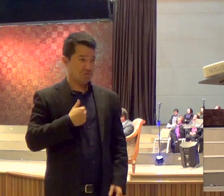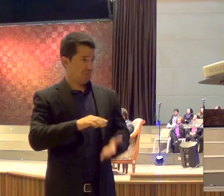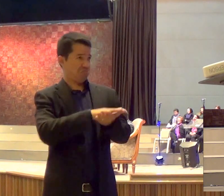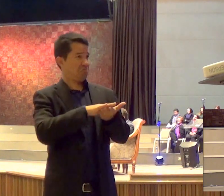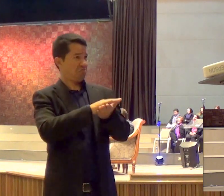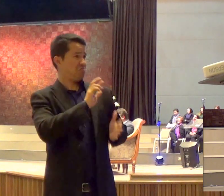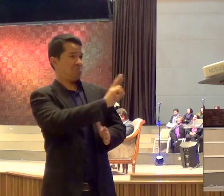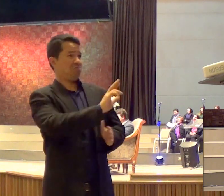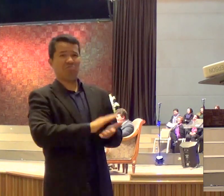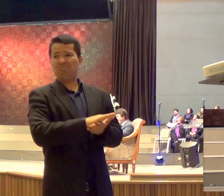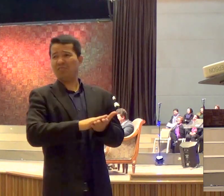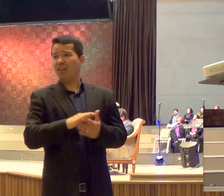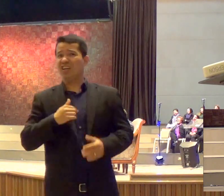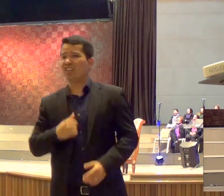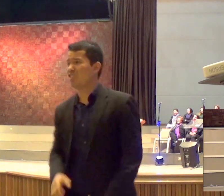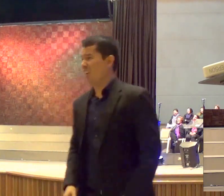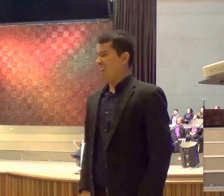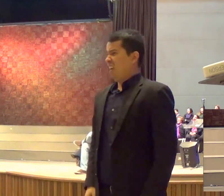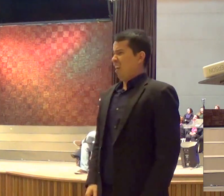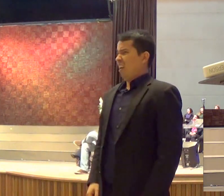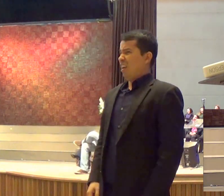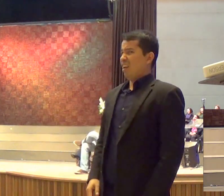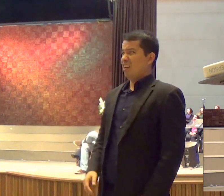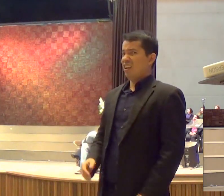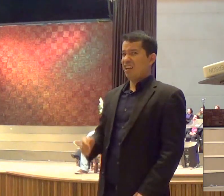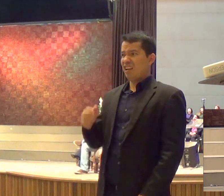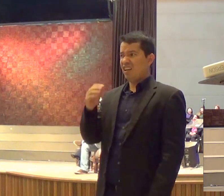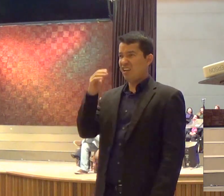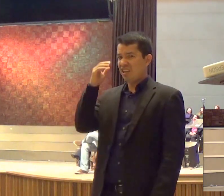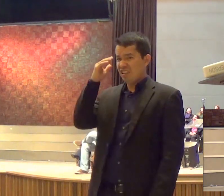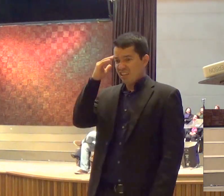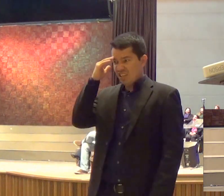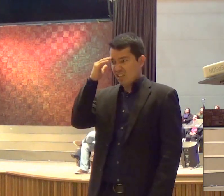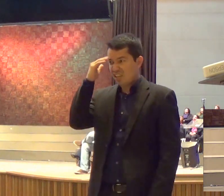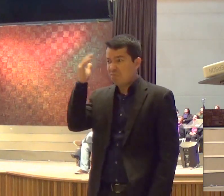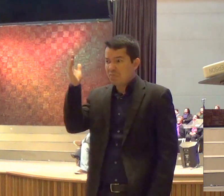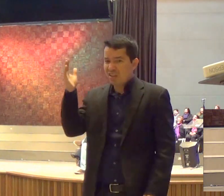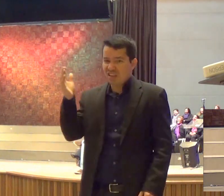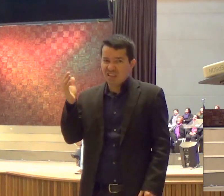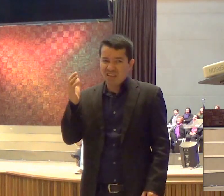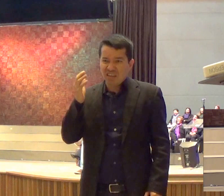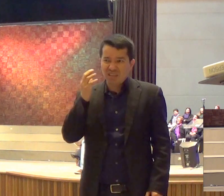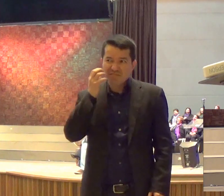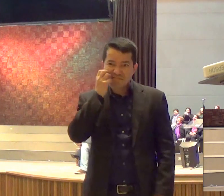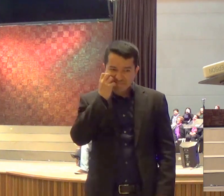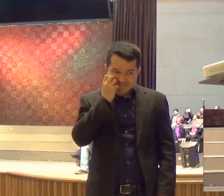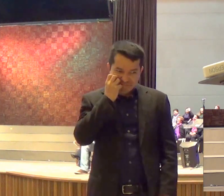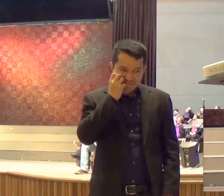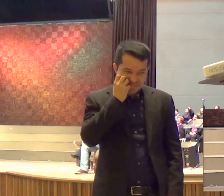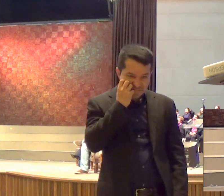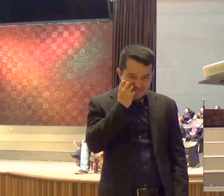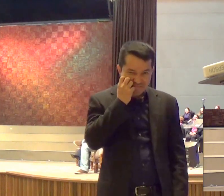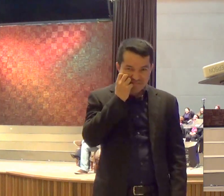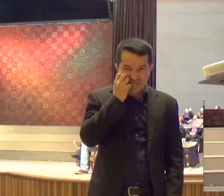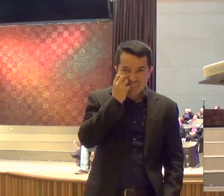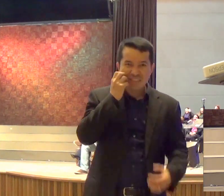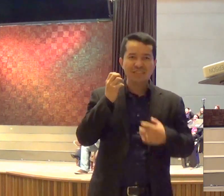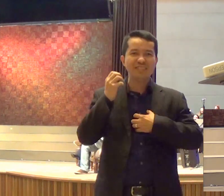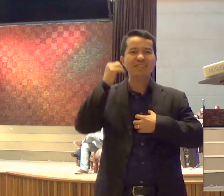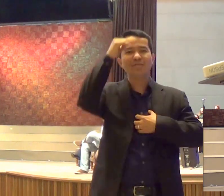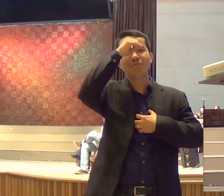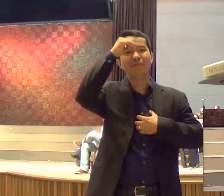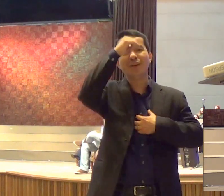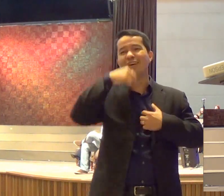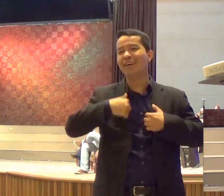falei Ah tá obrigado eu comecei a me sentir né Trouxa do ano andei aquilo